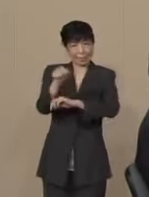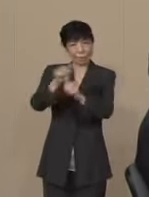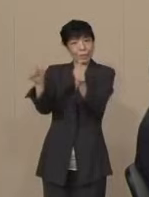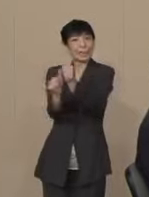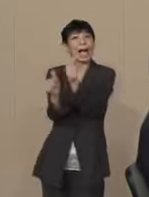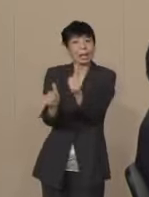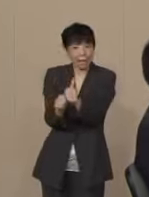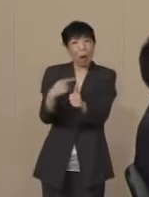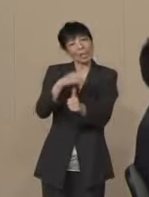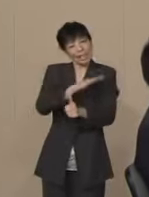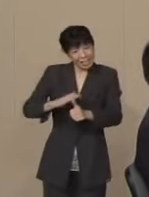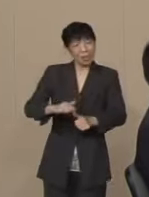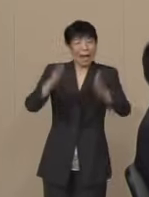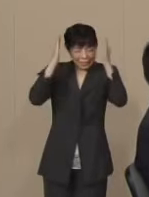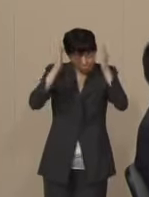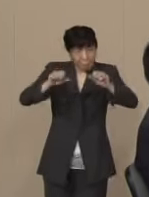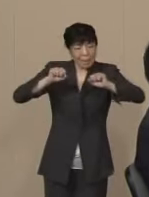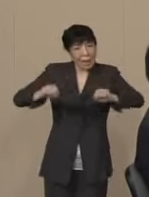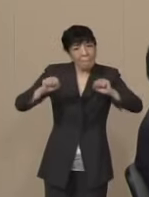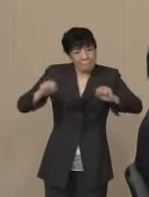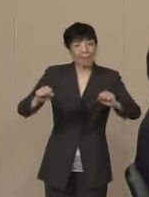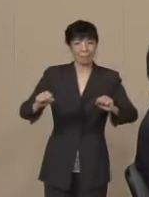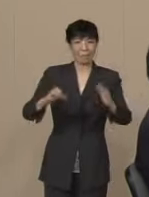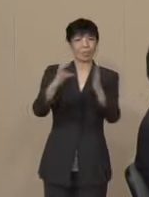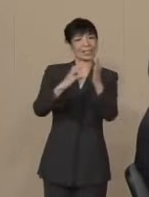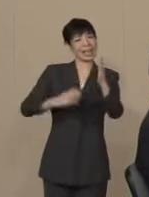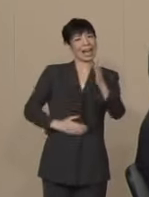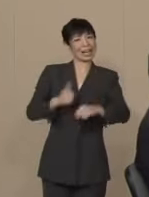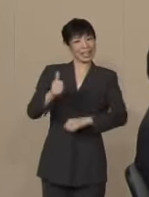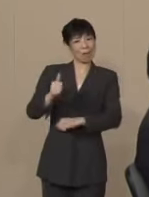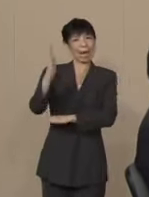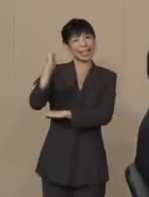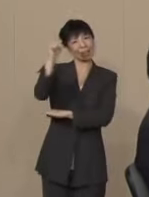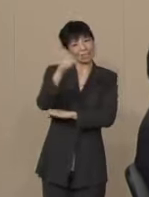世界はあるの、